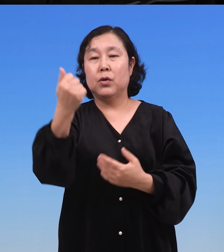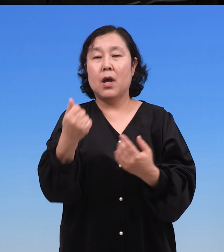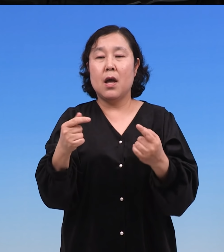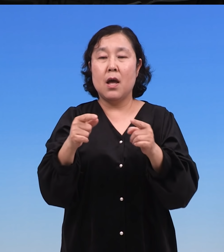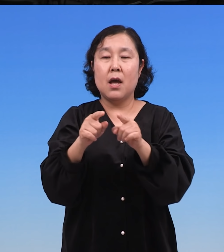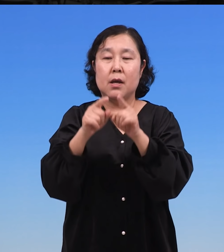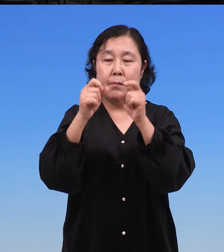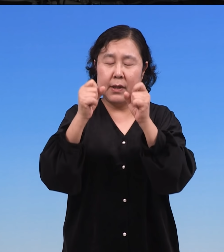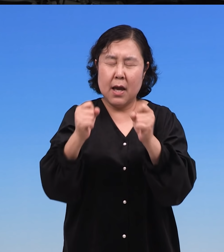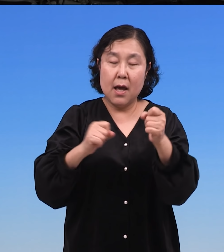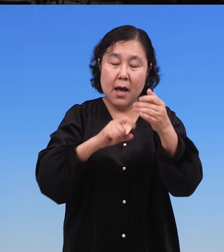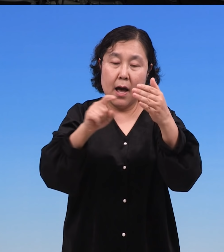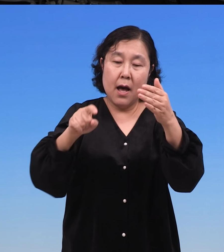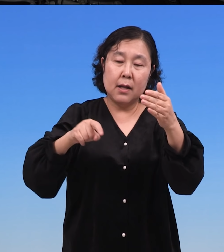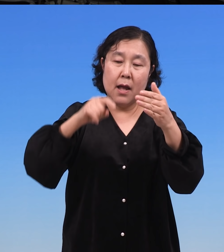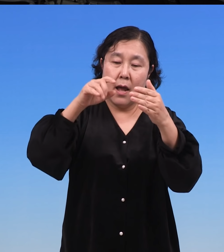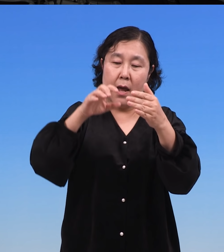갇혀